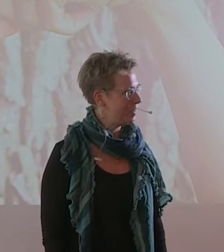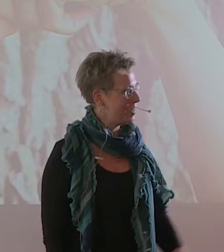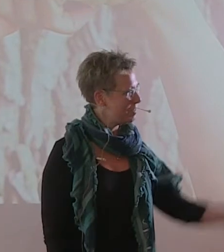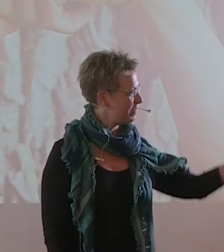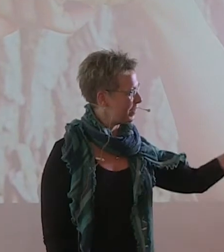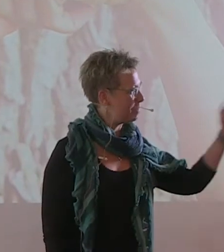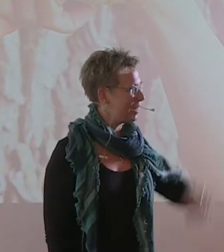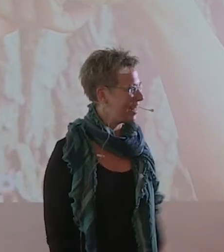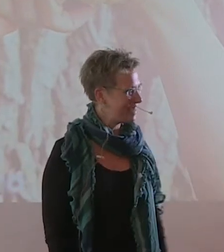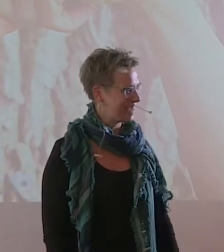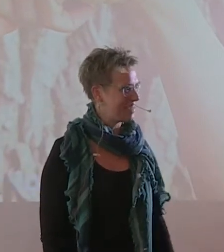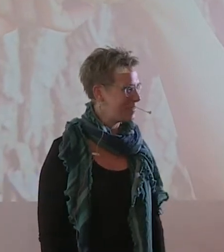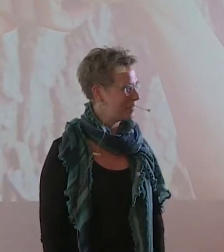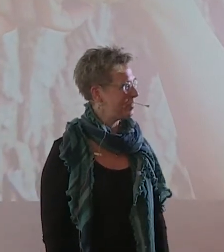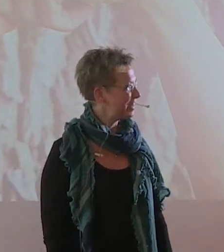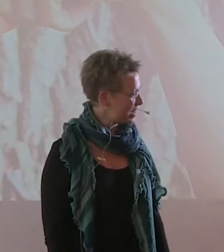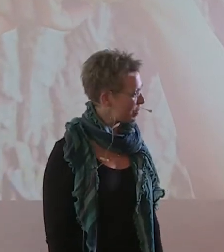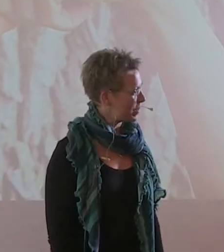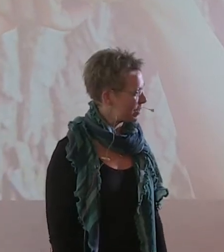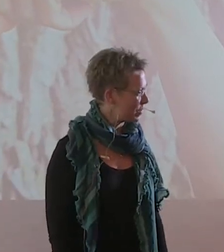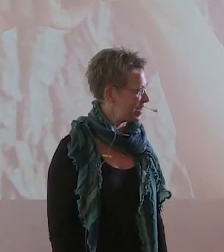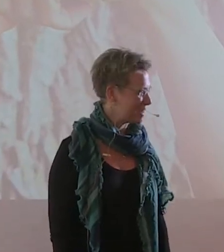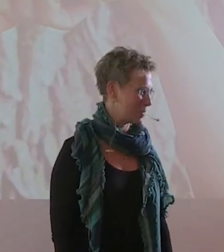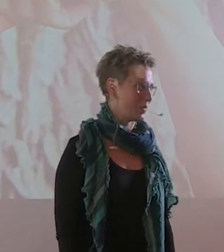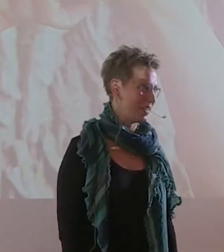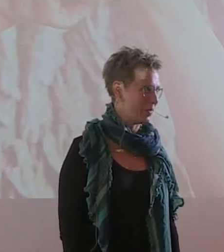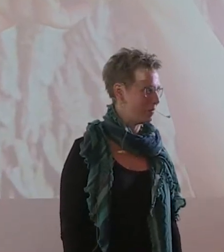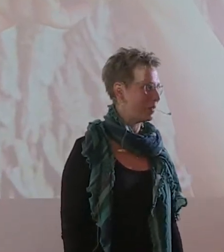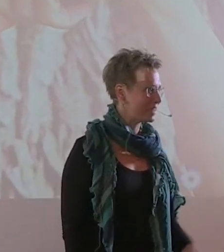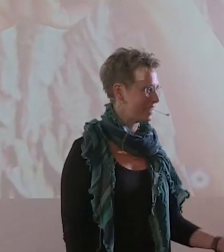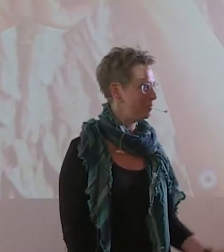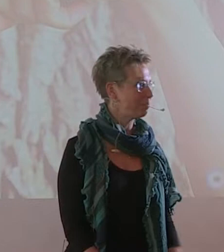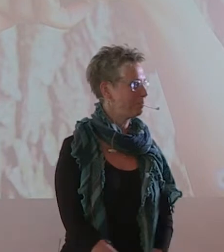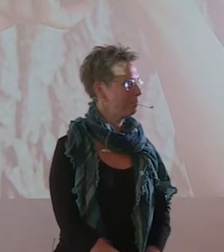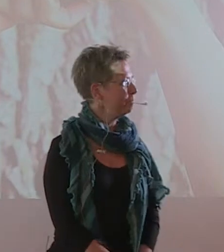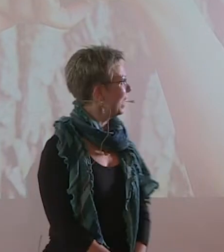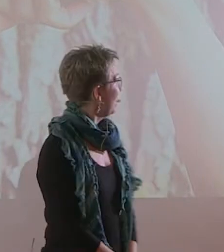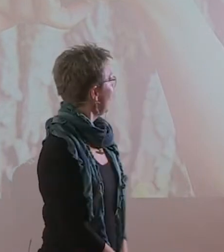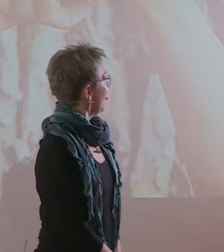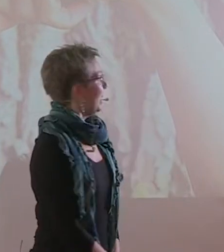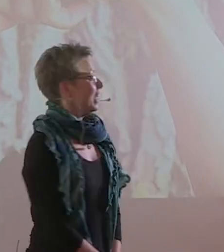Professionshøjskole for blandt andet de tre tegnsprogstolkestuderende, som står herovre og sidder.